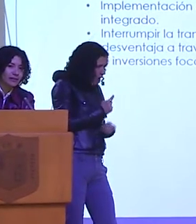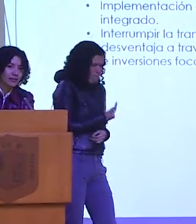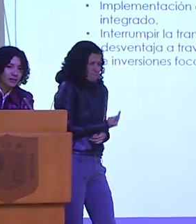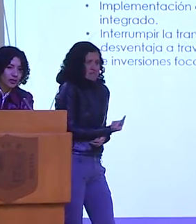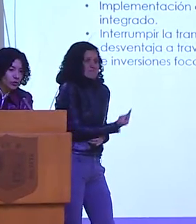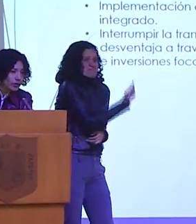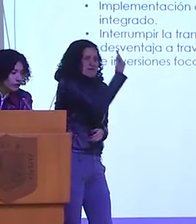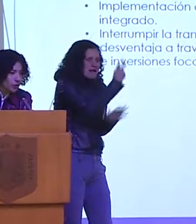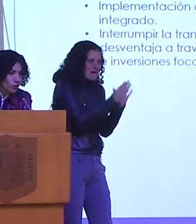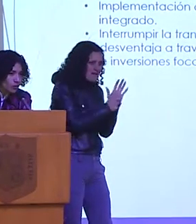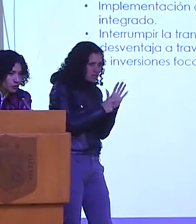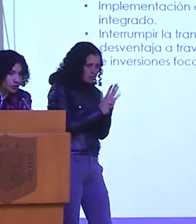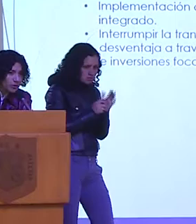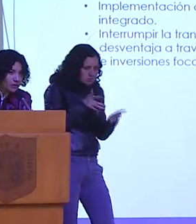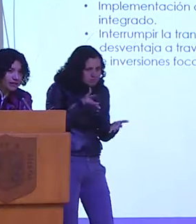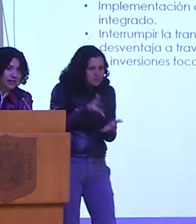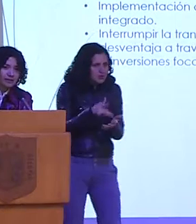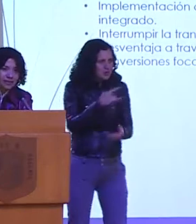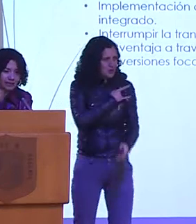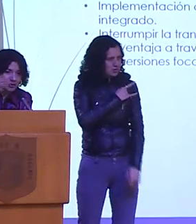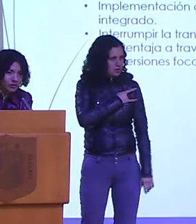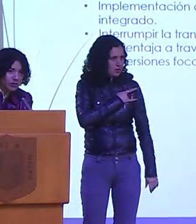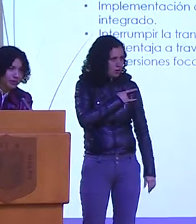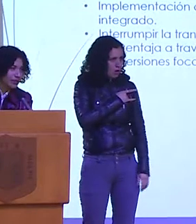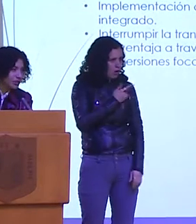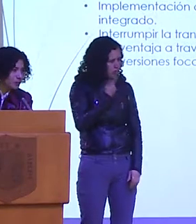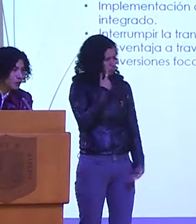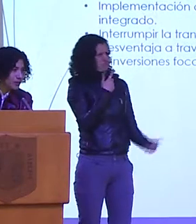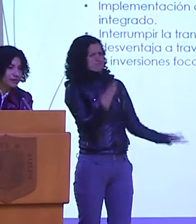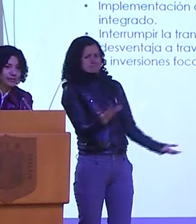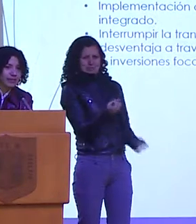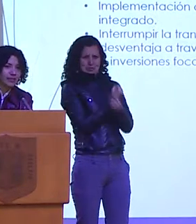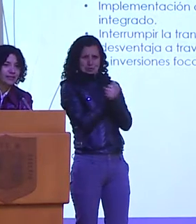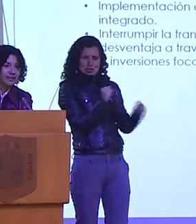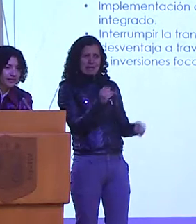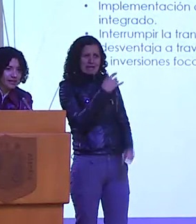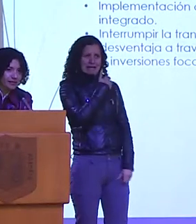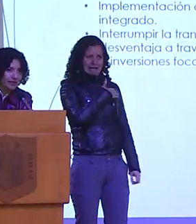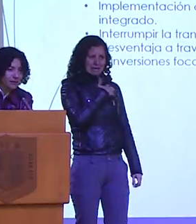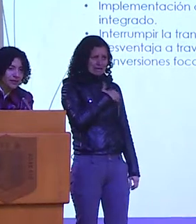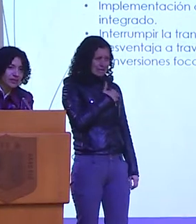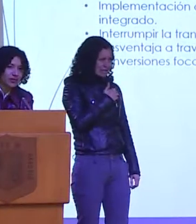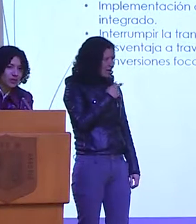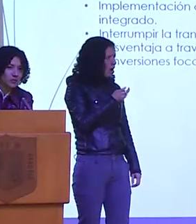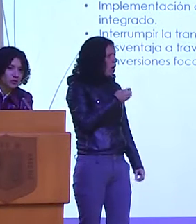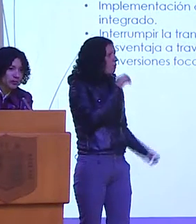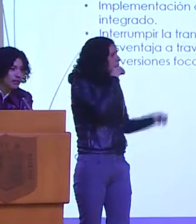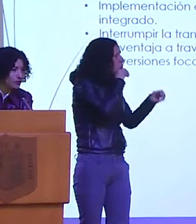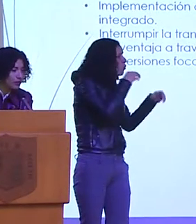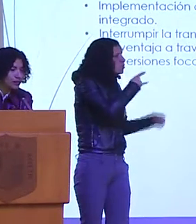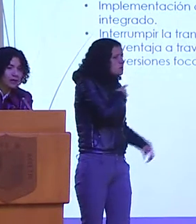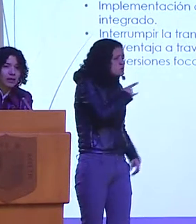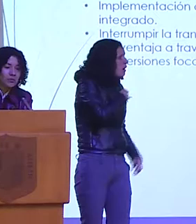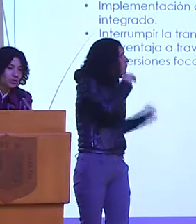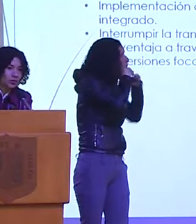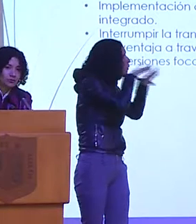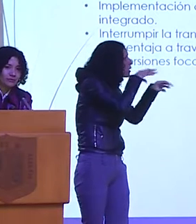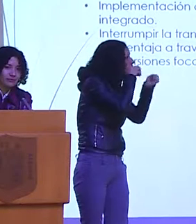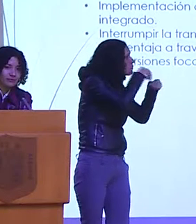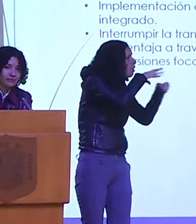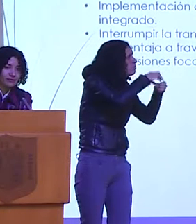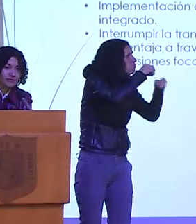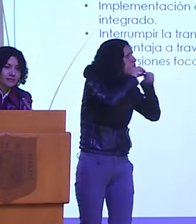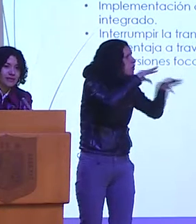universidad. Y uno dice, pero ¿cómo es posible? Tantas universidades públicas en Argentina y siempre teniendo la oportunidad de estudiar. Pues